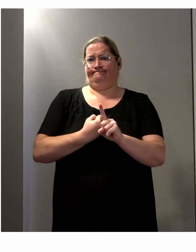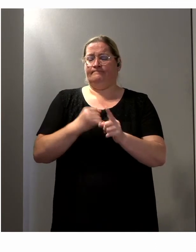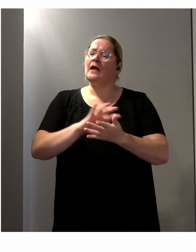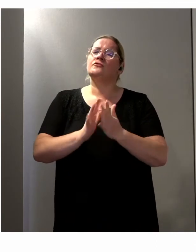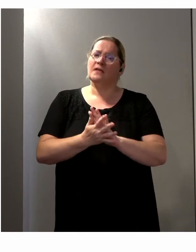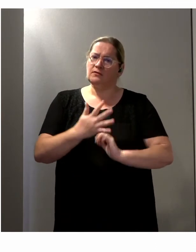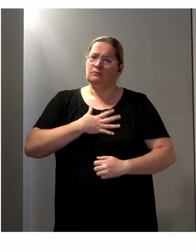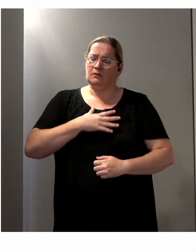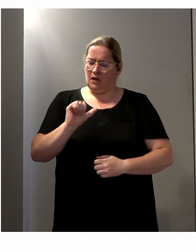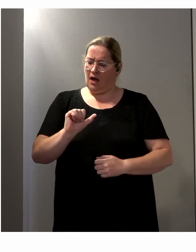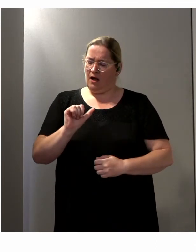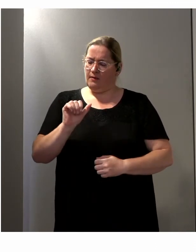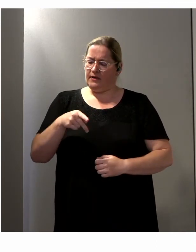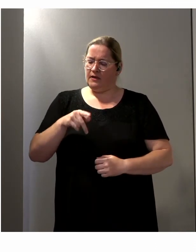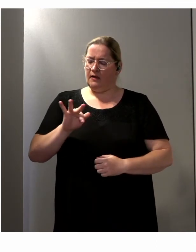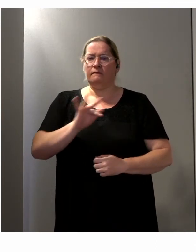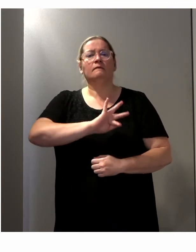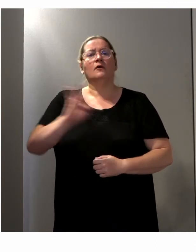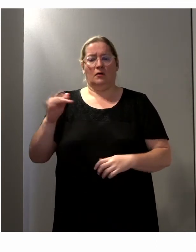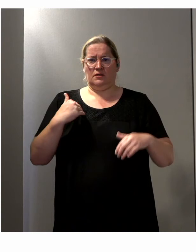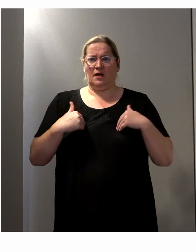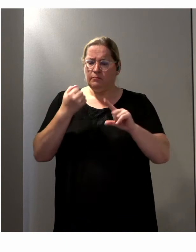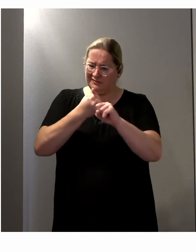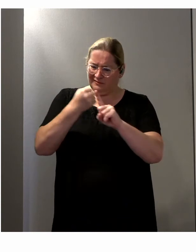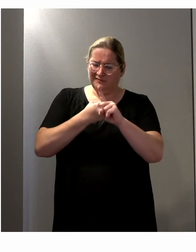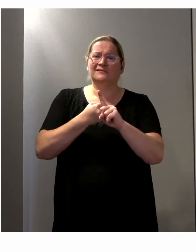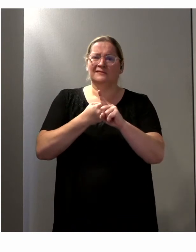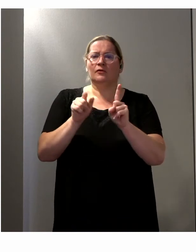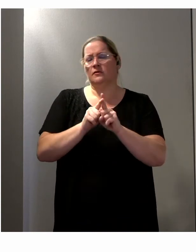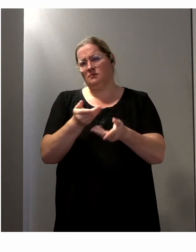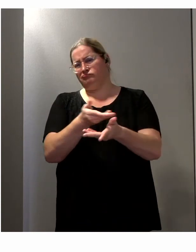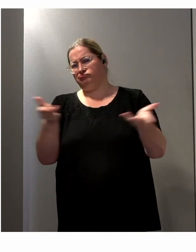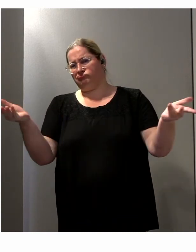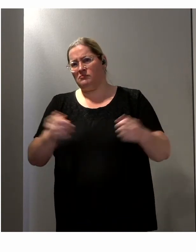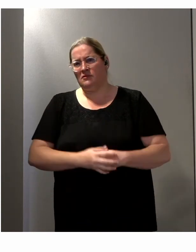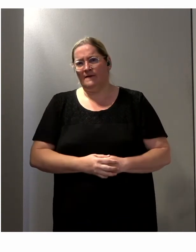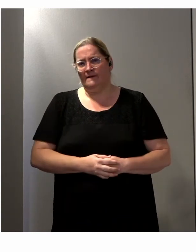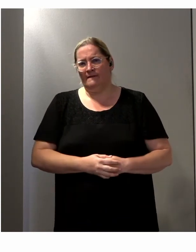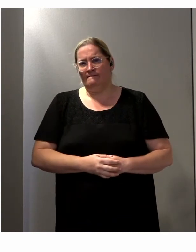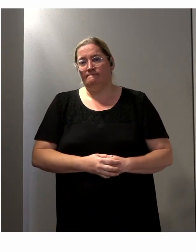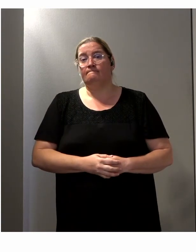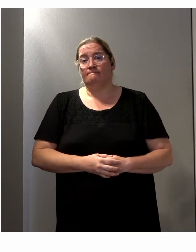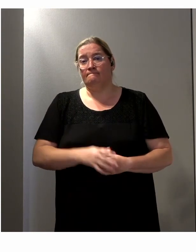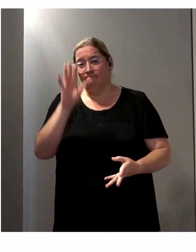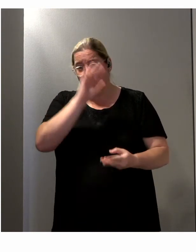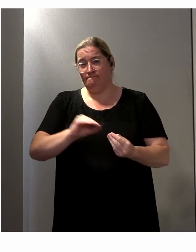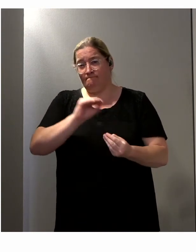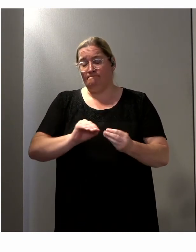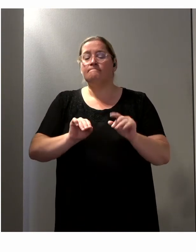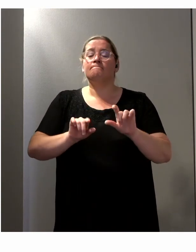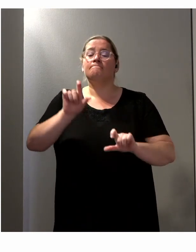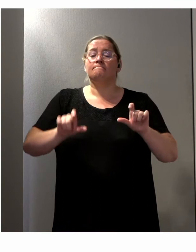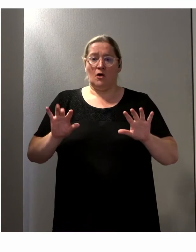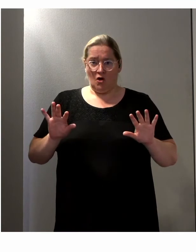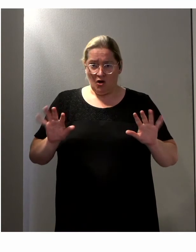cas, et particulièrement évidemment cette question de la possibilité d'une autonomie financière, et la possibilité de